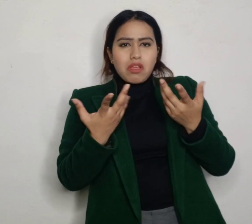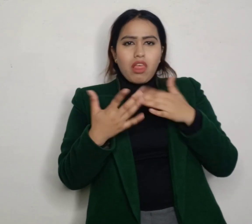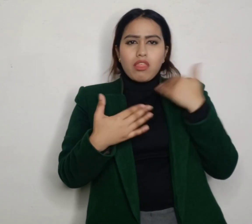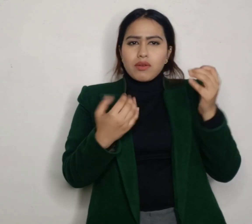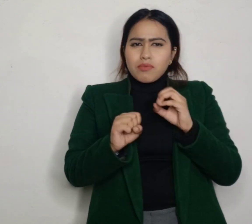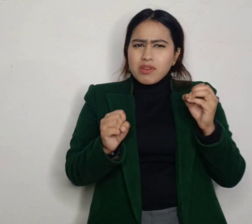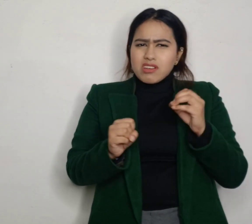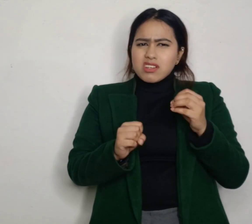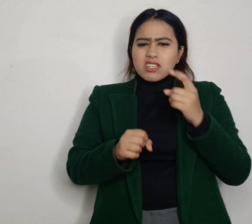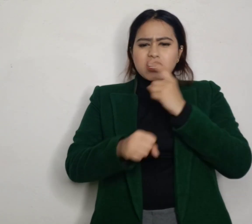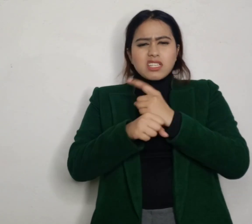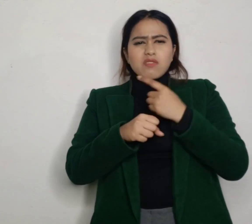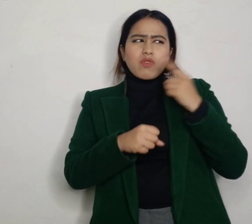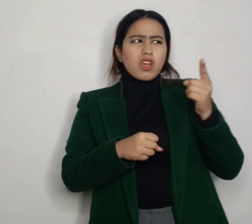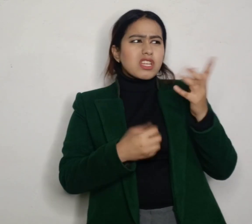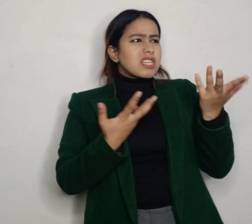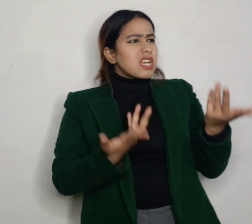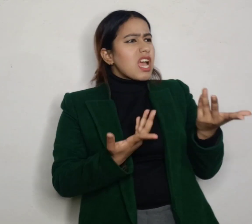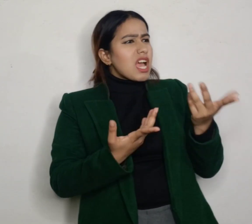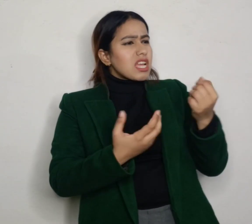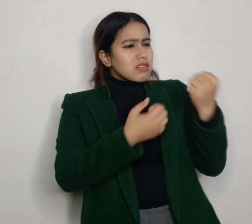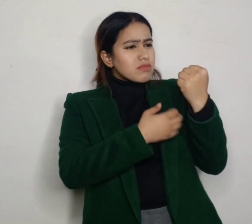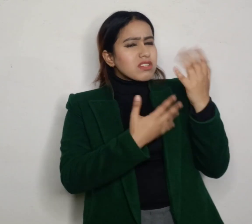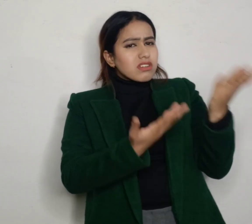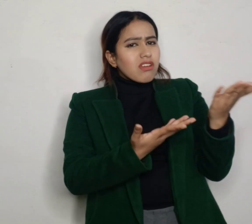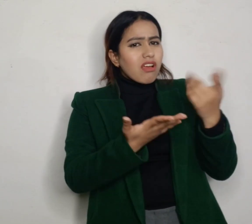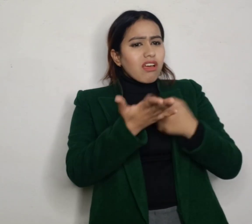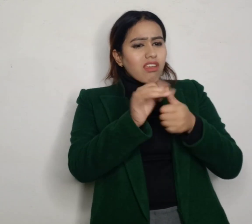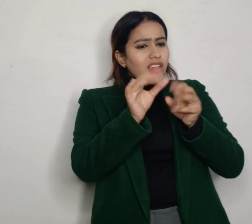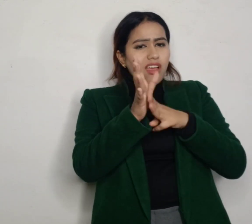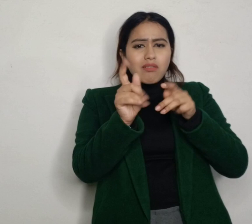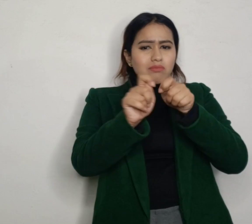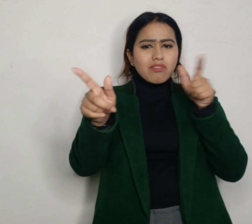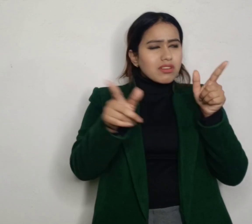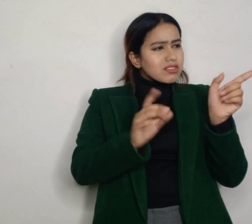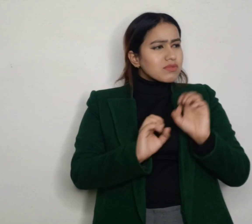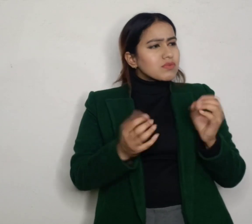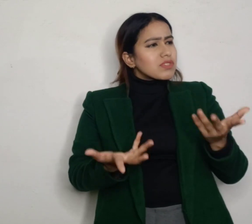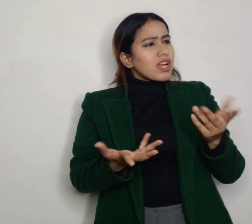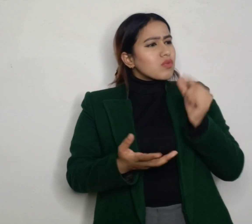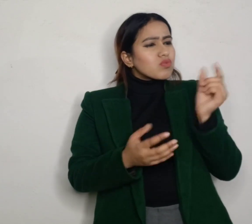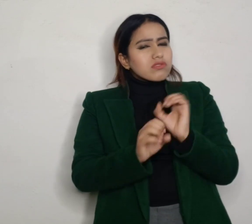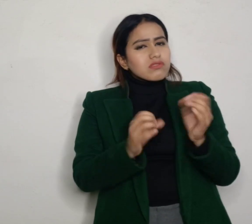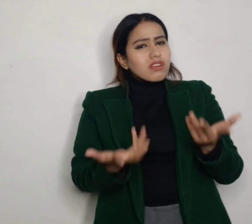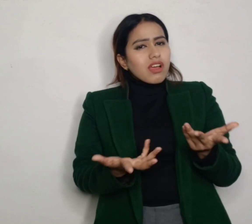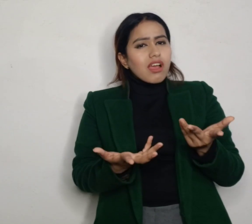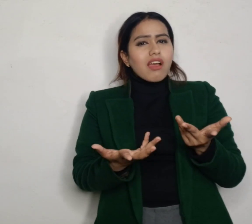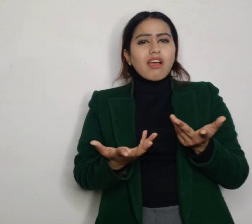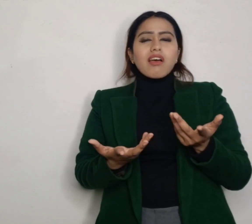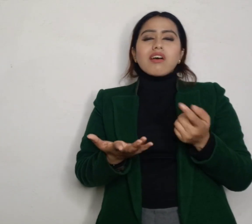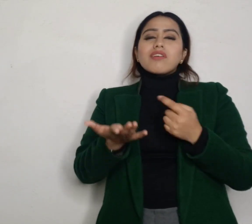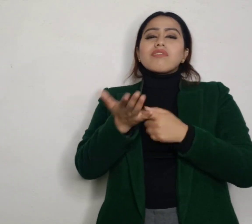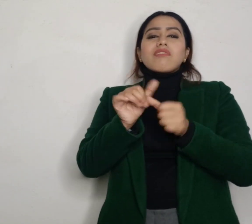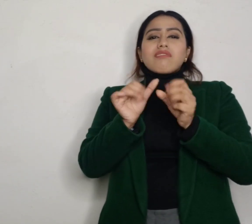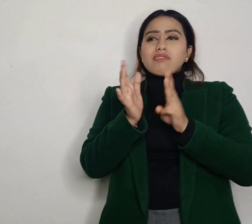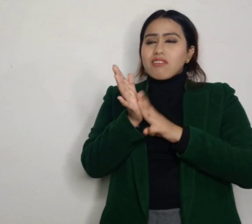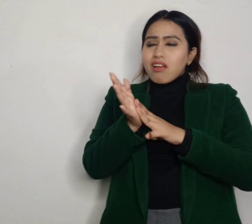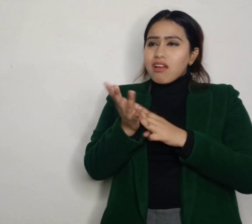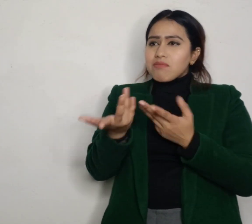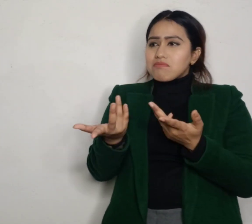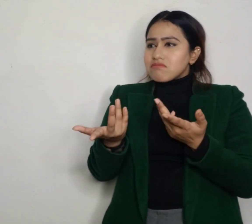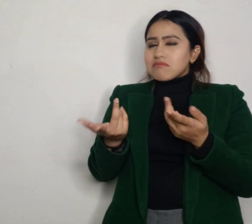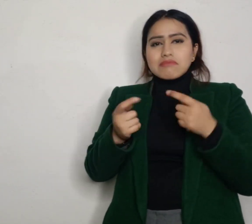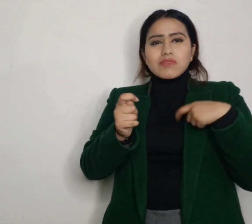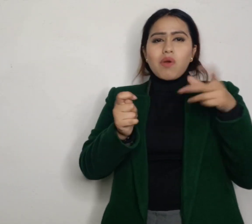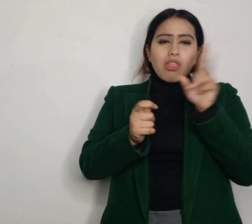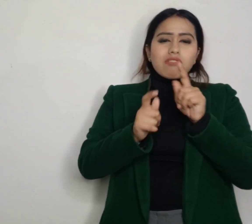शायद राम जी जो हैं वो दंड सही से दे नहीं रहे, तो उन्होंने कहा आप क्या कर रहे हो, आपकी शक्ति क्यों जो है इस्तेमाल में नहीं आ पा रही, प्रयोग नहीं हो पा रही है, उसका असर नहीं